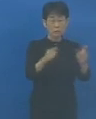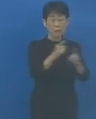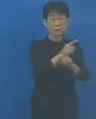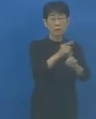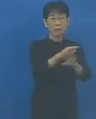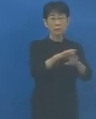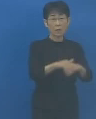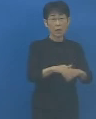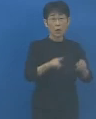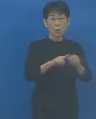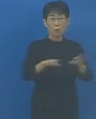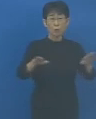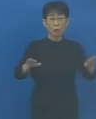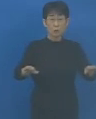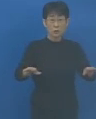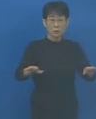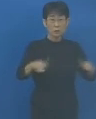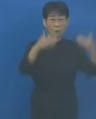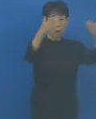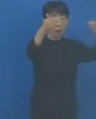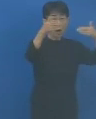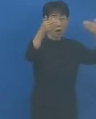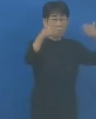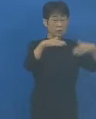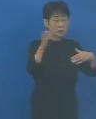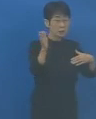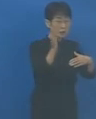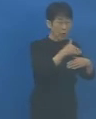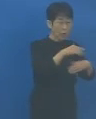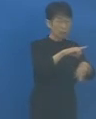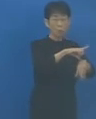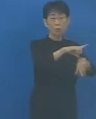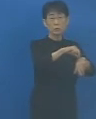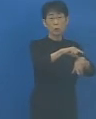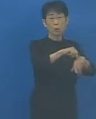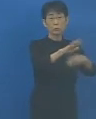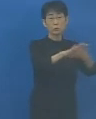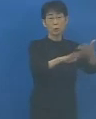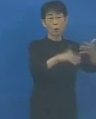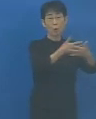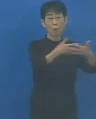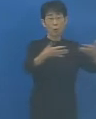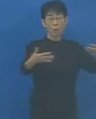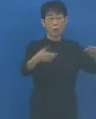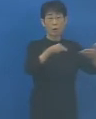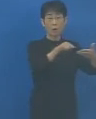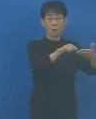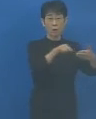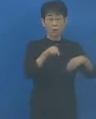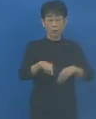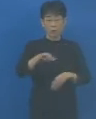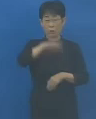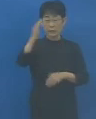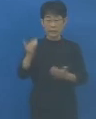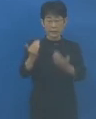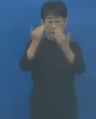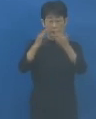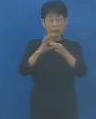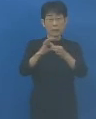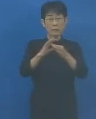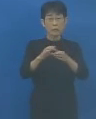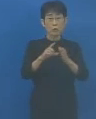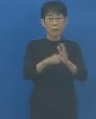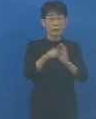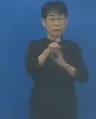この秋からのダイヤということでございますがこの山陰関係18